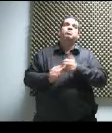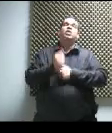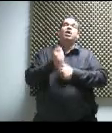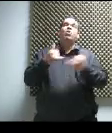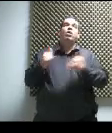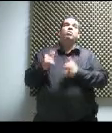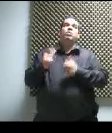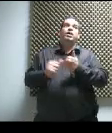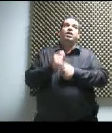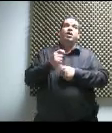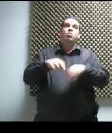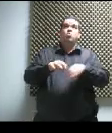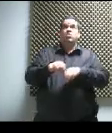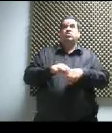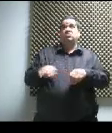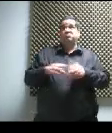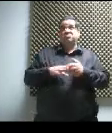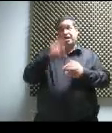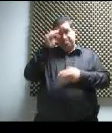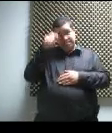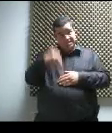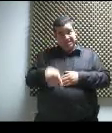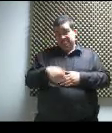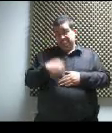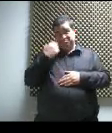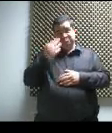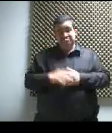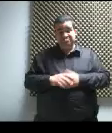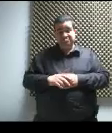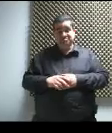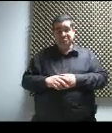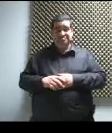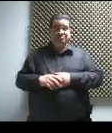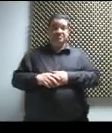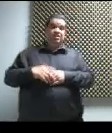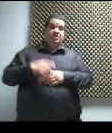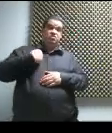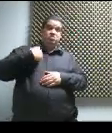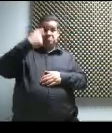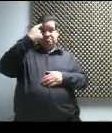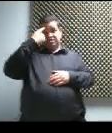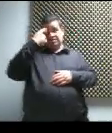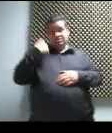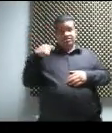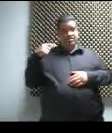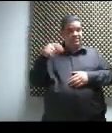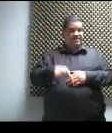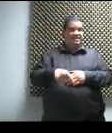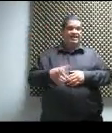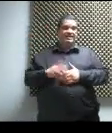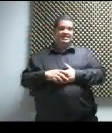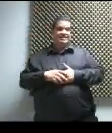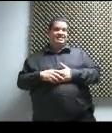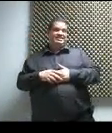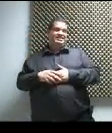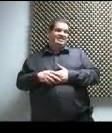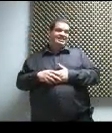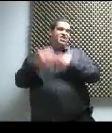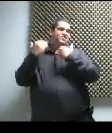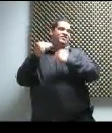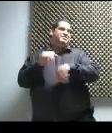Ok. Yo tengo que aprender ajedrez, de verdad, que ya estoy en atrás. Pero bueno. La preinscripción... yo no pienso que tú debas ir a este... No. tú